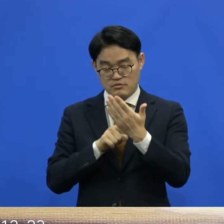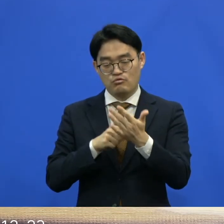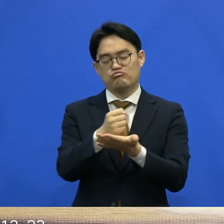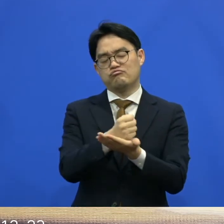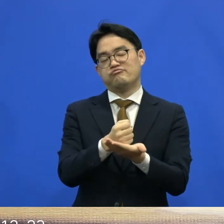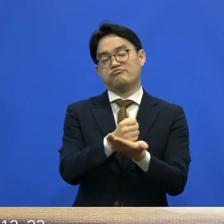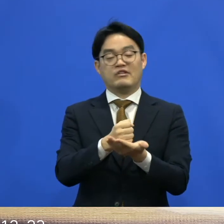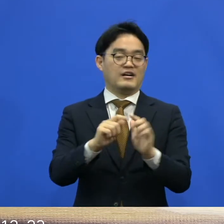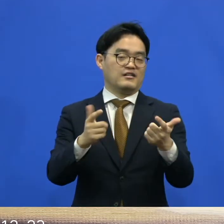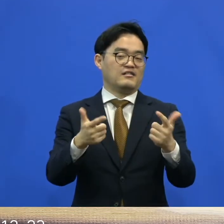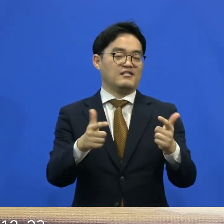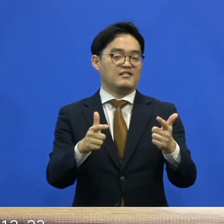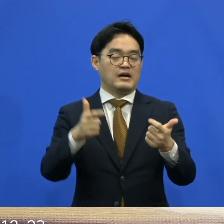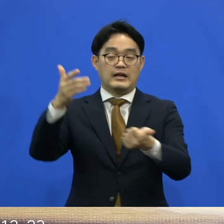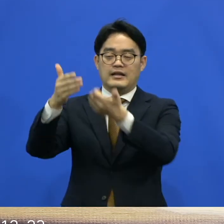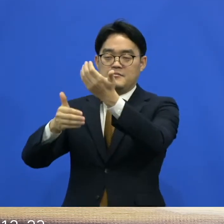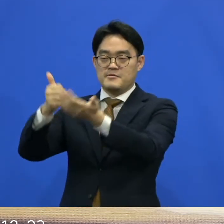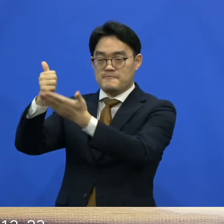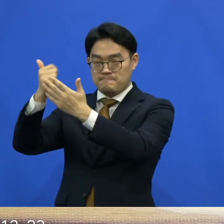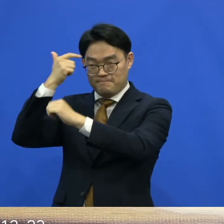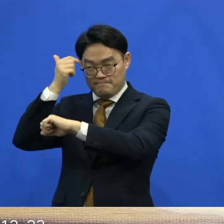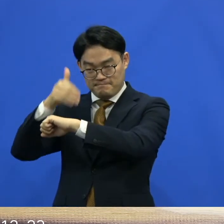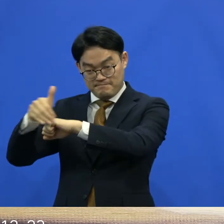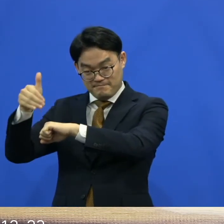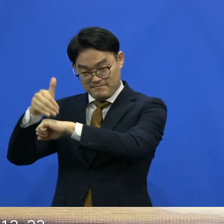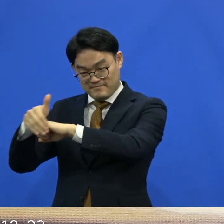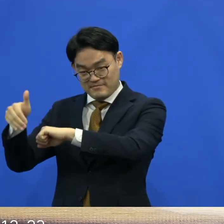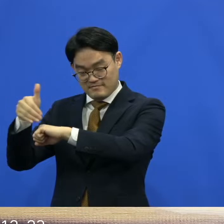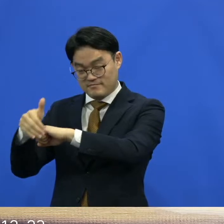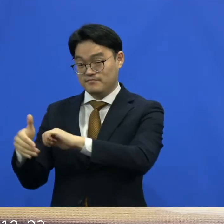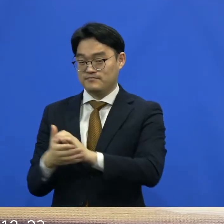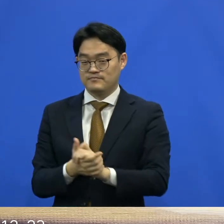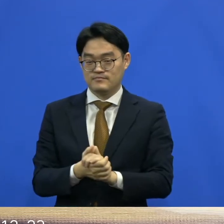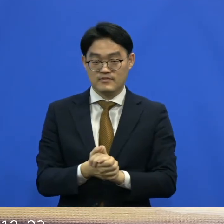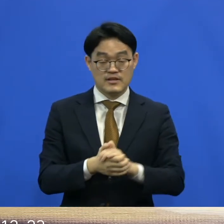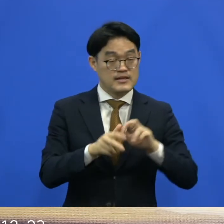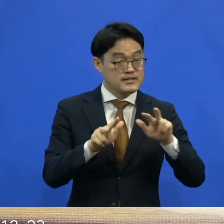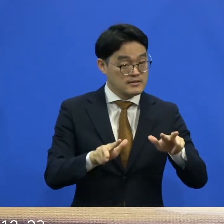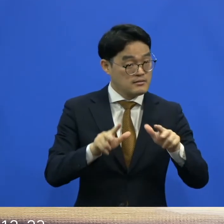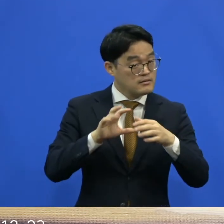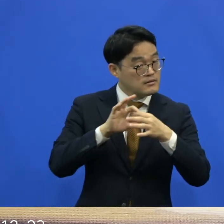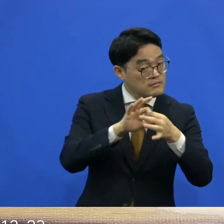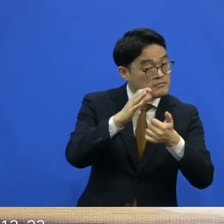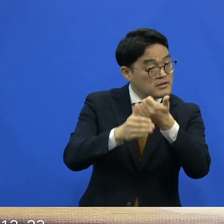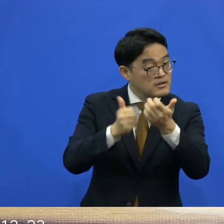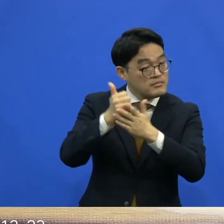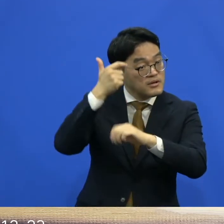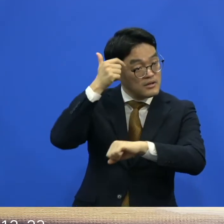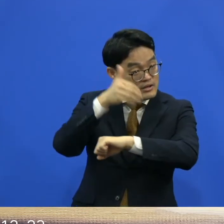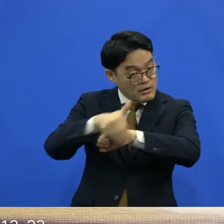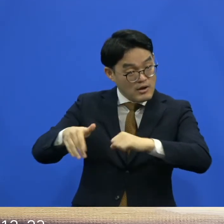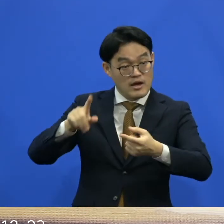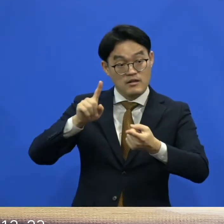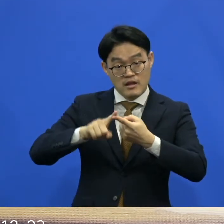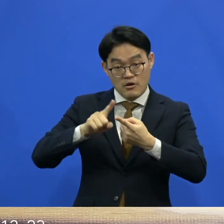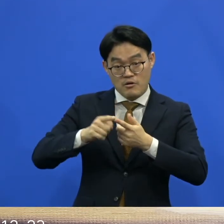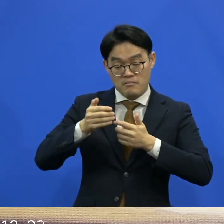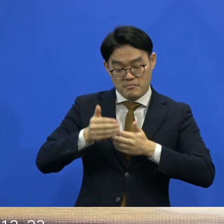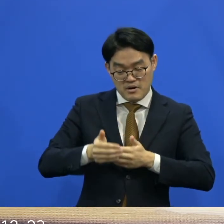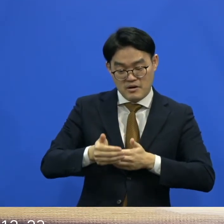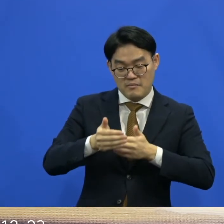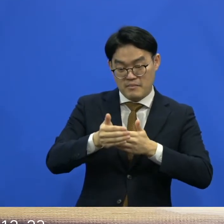여러분, 우연히 겹치고 또 겹치고 겹친다는 말은 우연이 아니라는